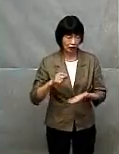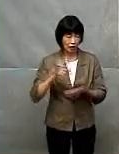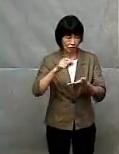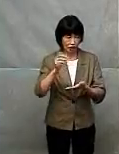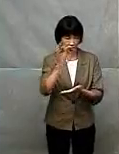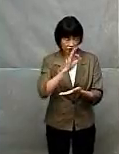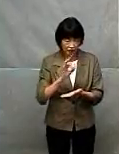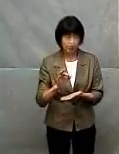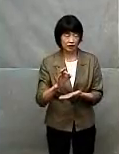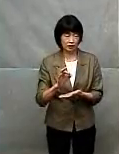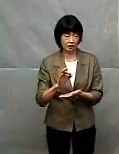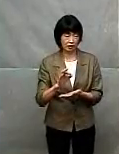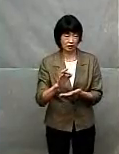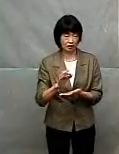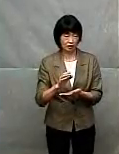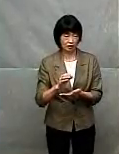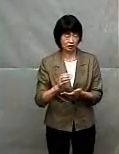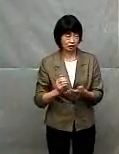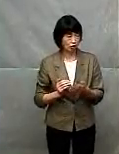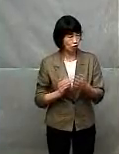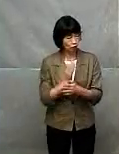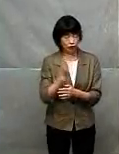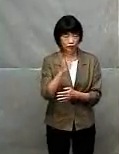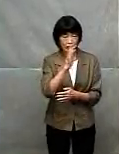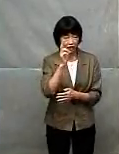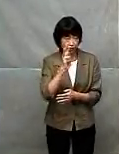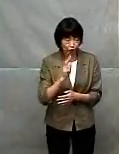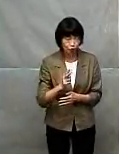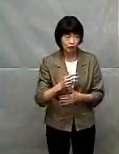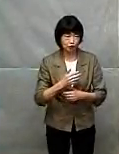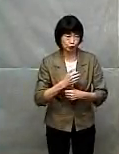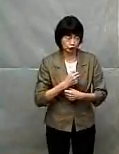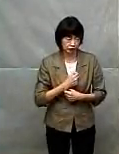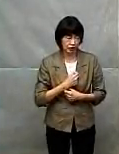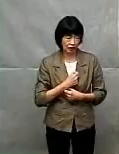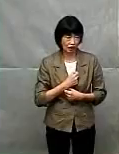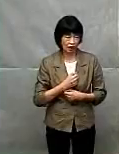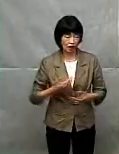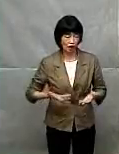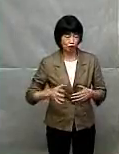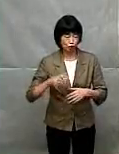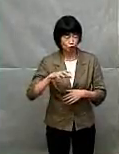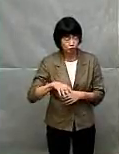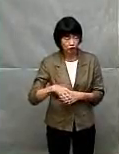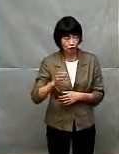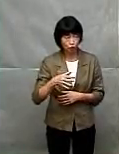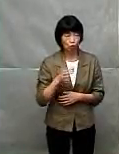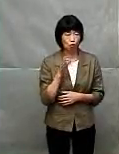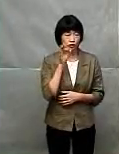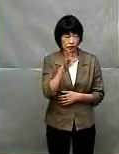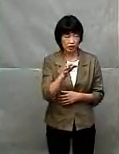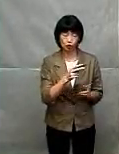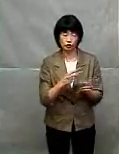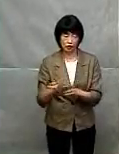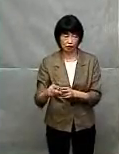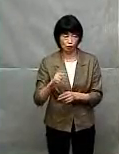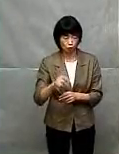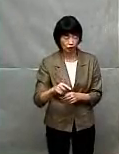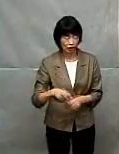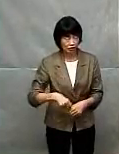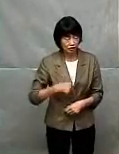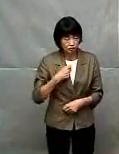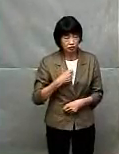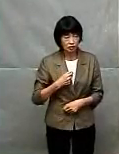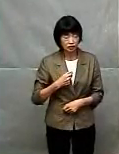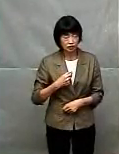よう主体的に自粛するものは自粛しながら、ふるさと納税制度が健全な形で、発